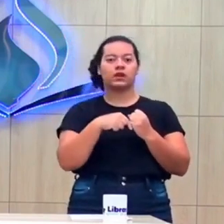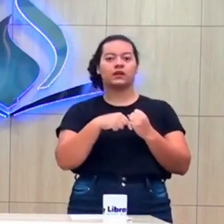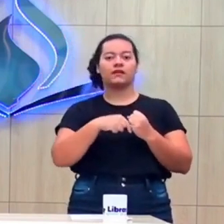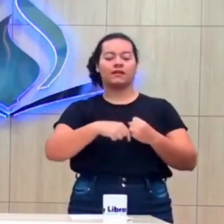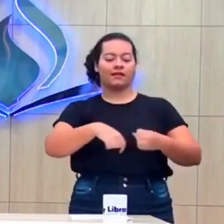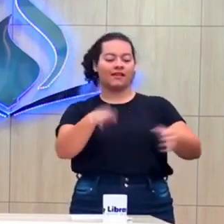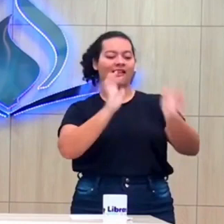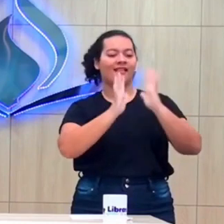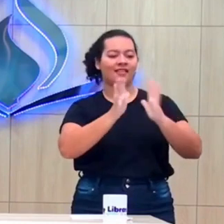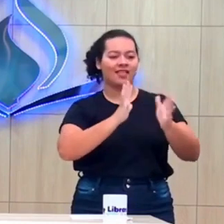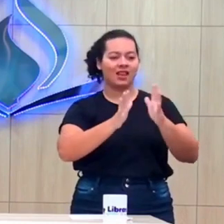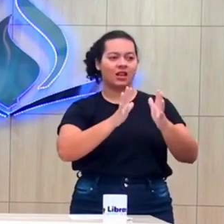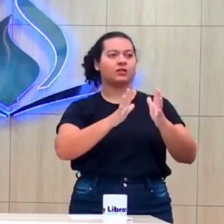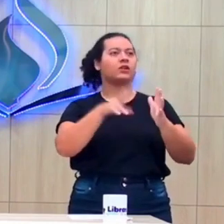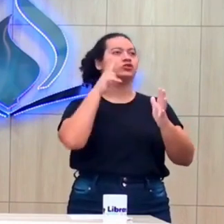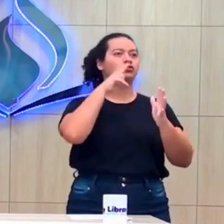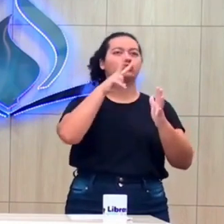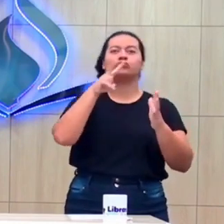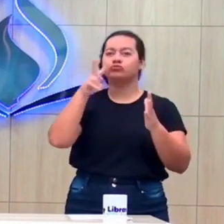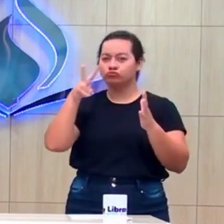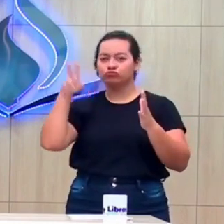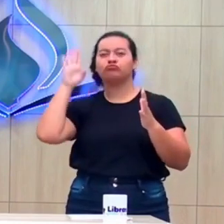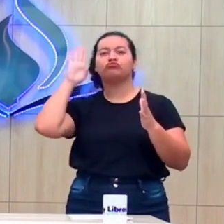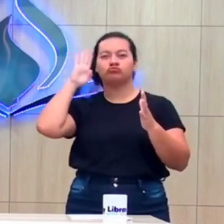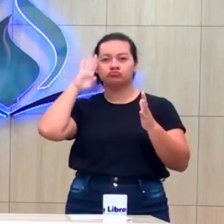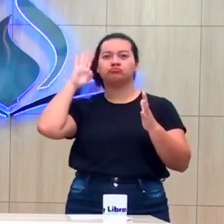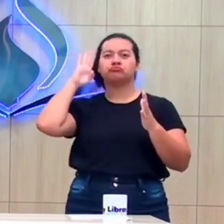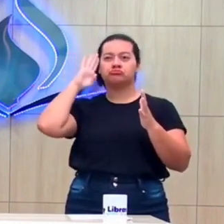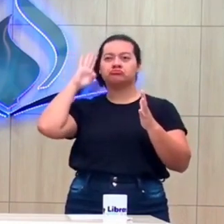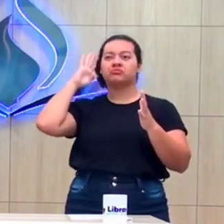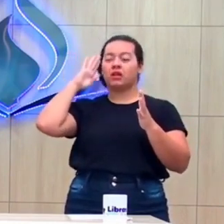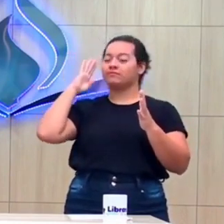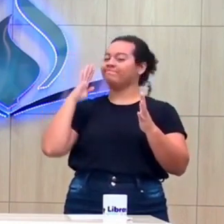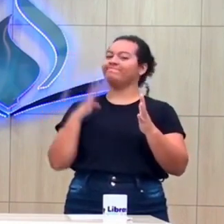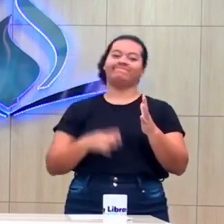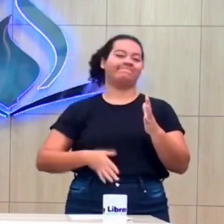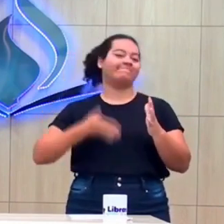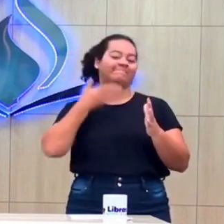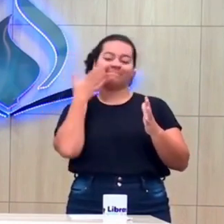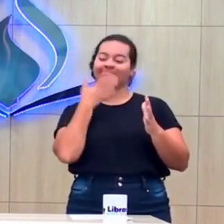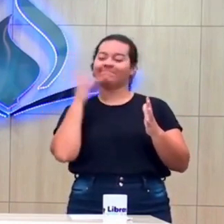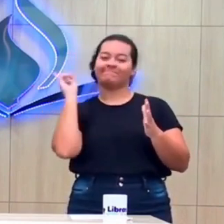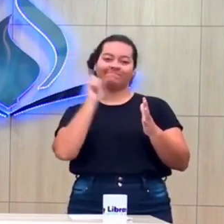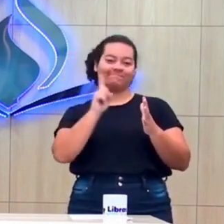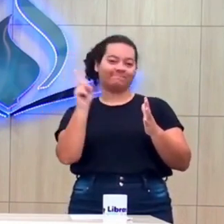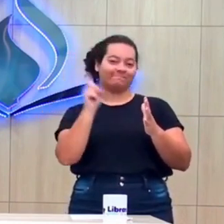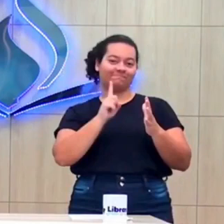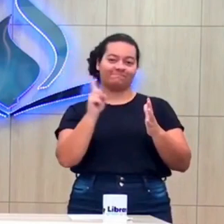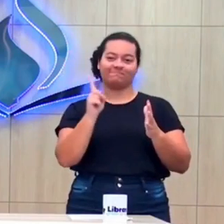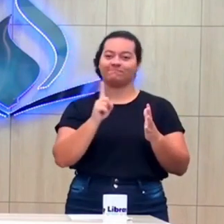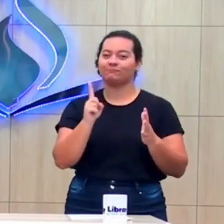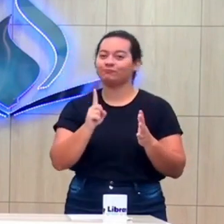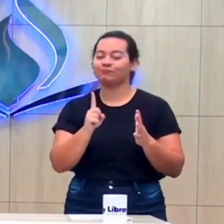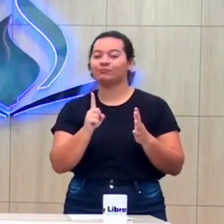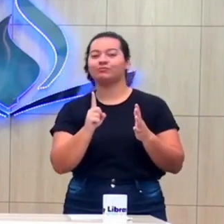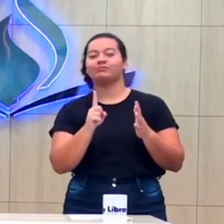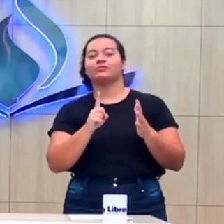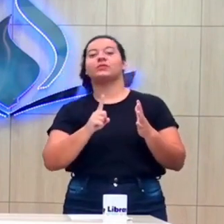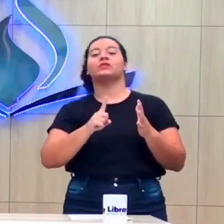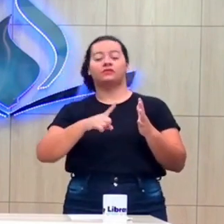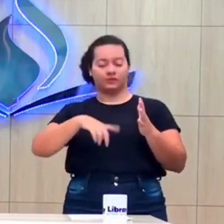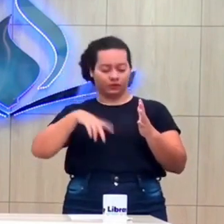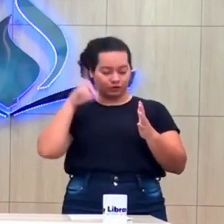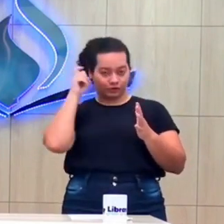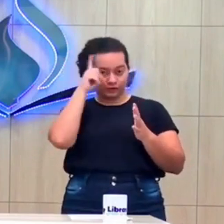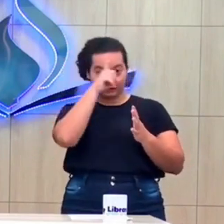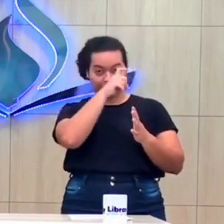língua reconhecida, não foi fácil. Sofreu bastante, foi com muito esforço. Então,